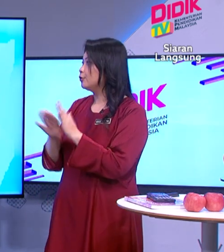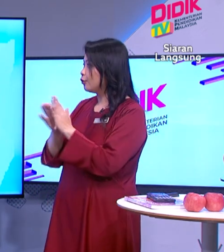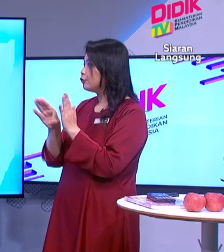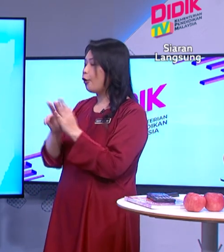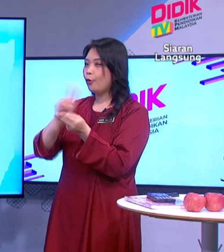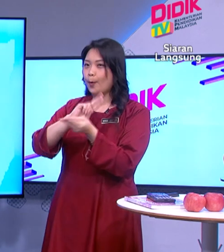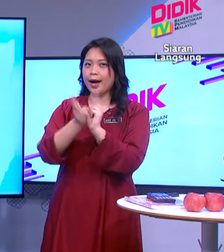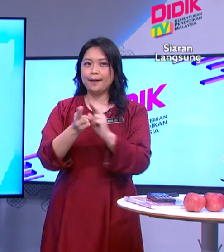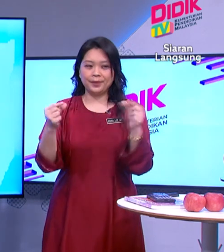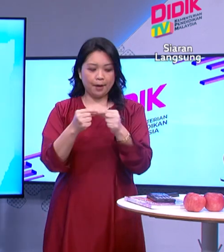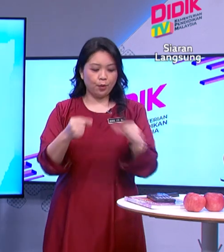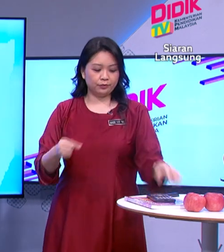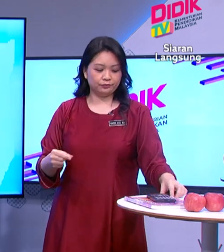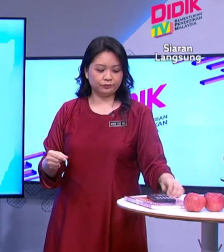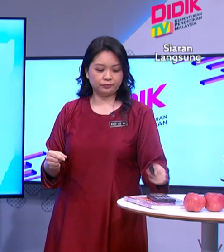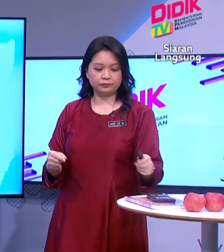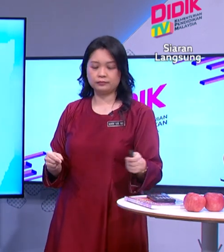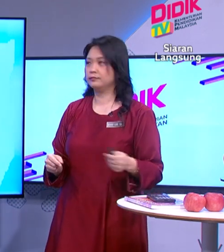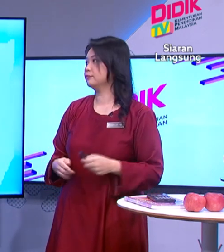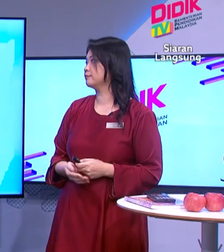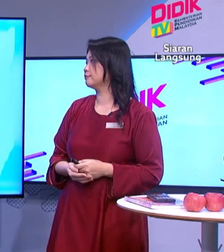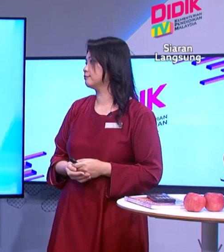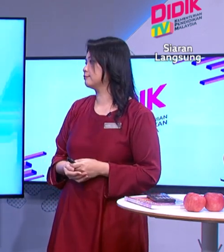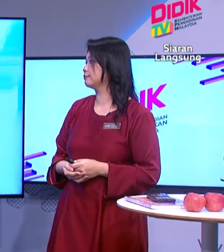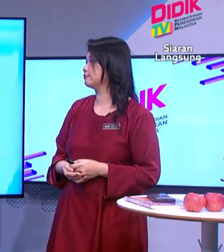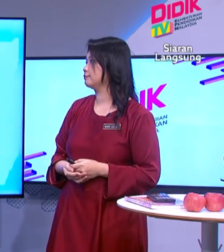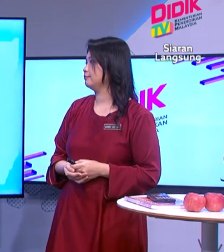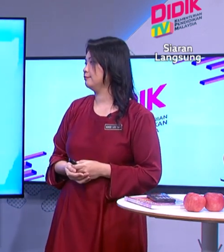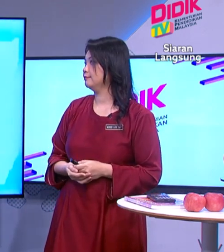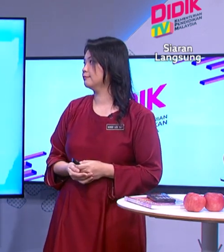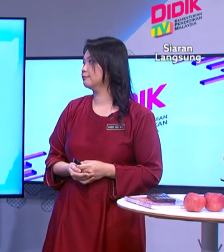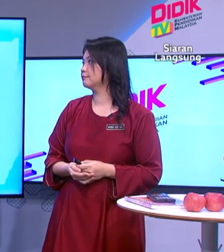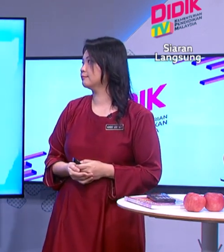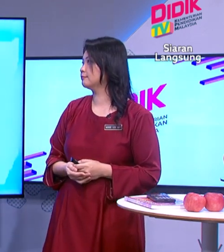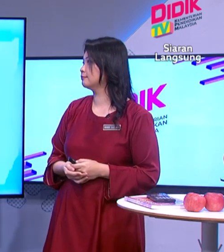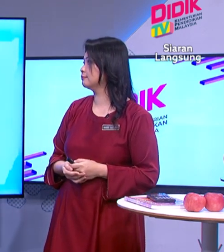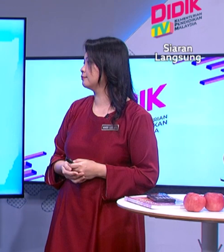contoh-contoh ubahan bergabung the lounge hai hai